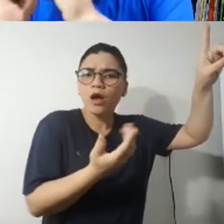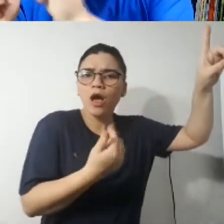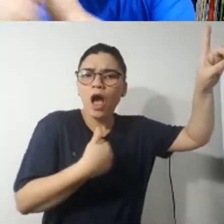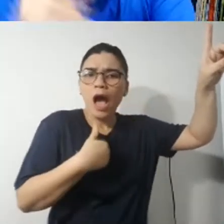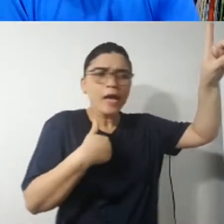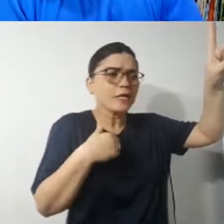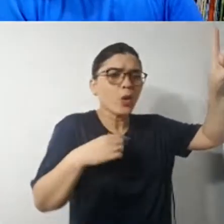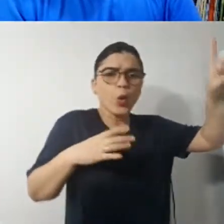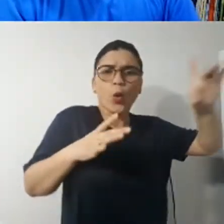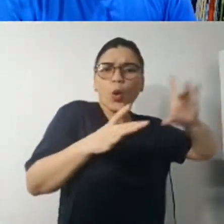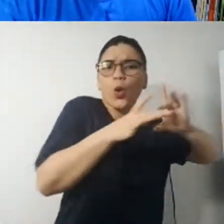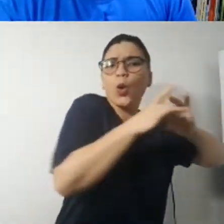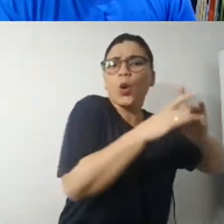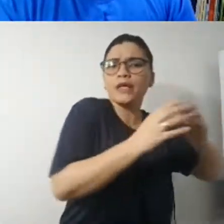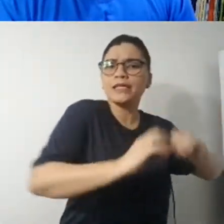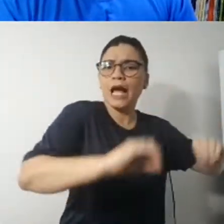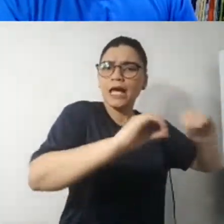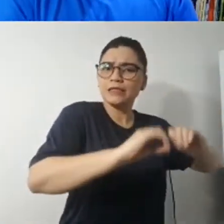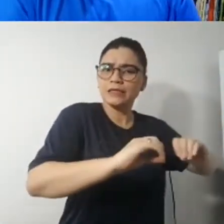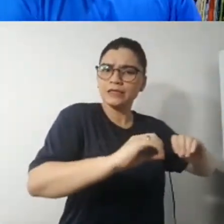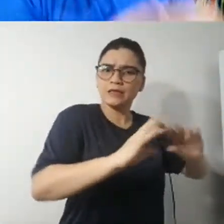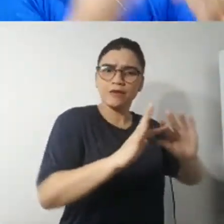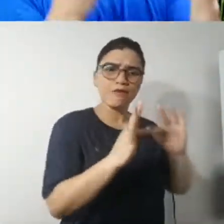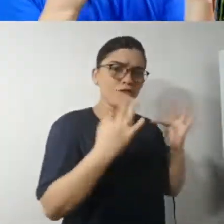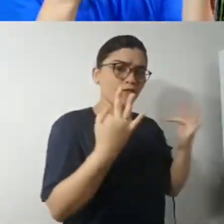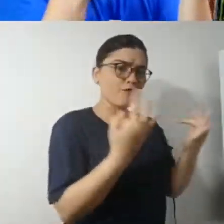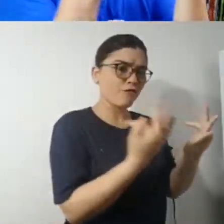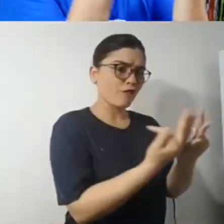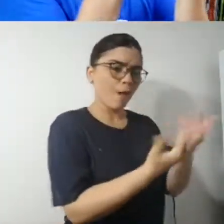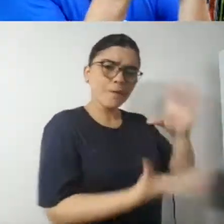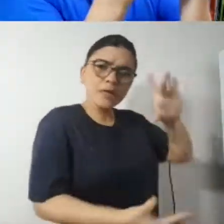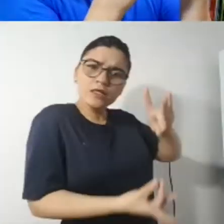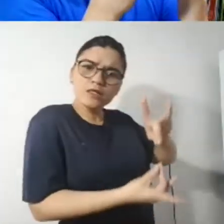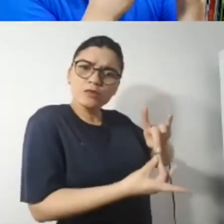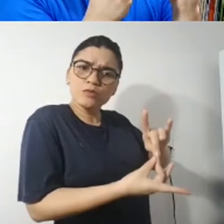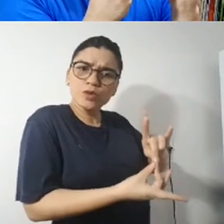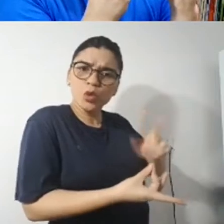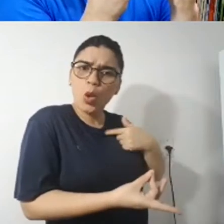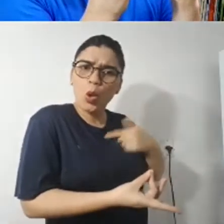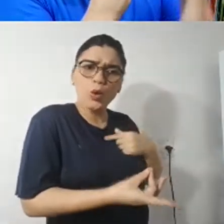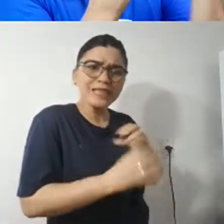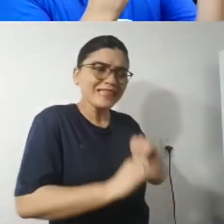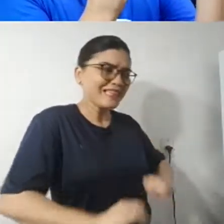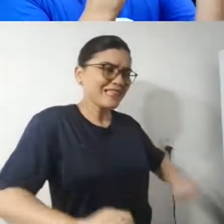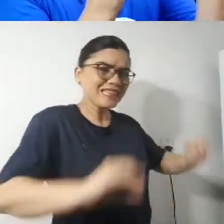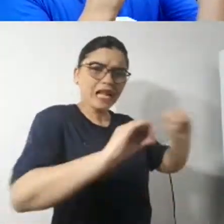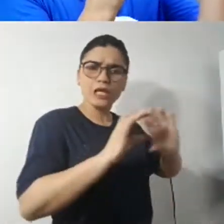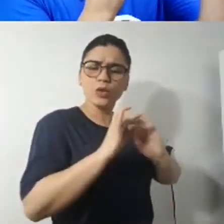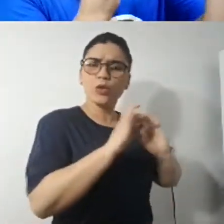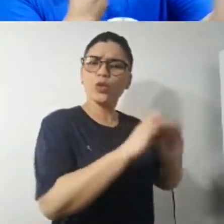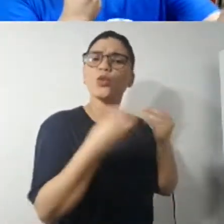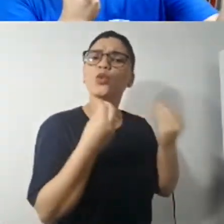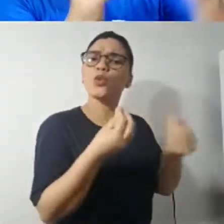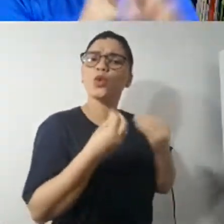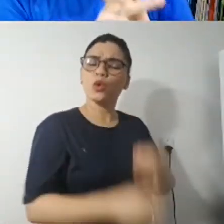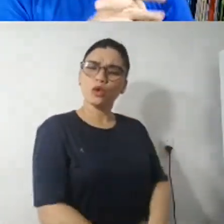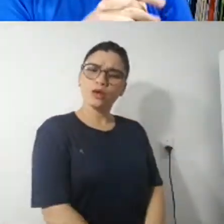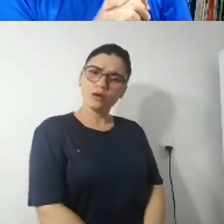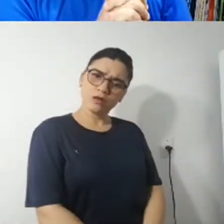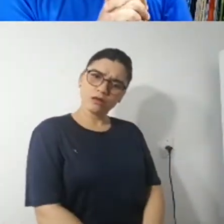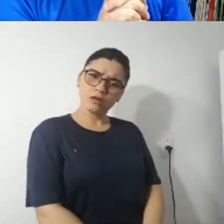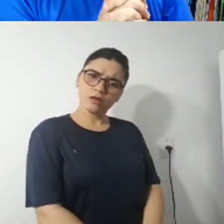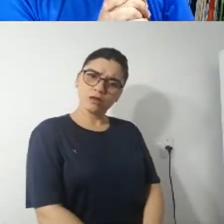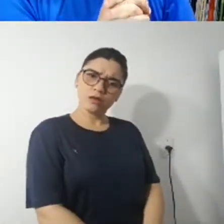família espiritual? Como é que eu posso ter uma sintonia profunda com pessoas que têm crenças diferentes de